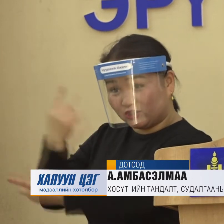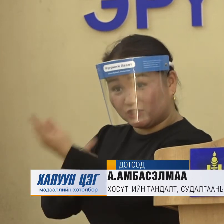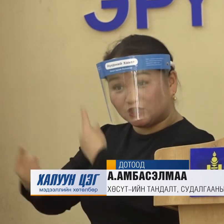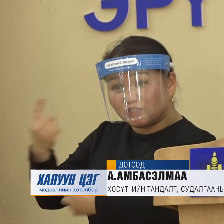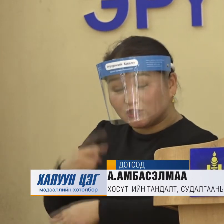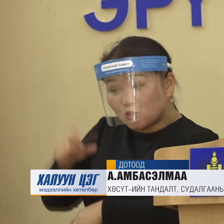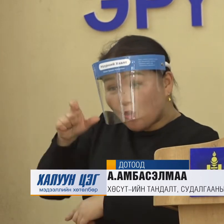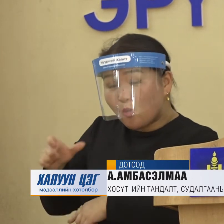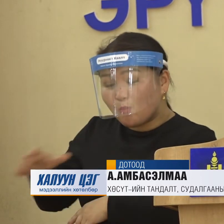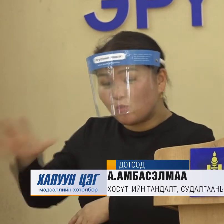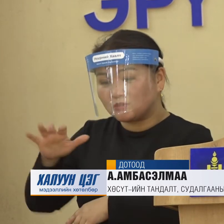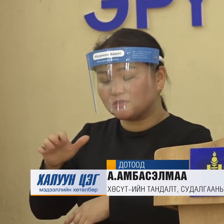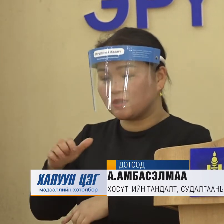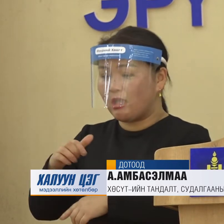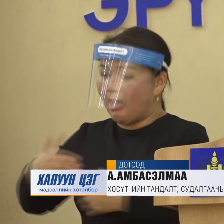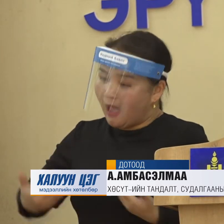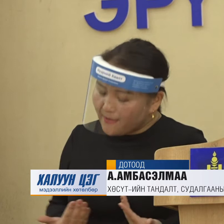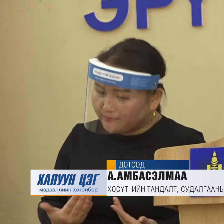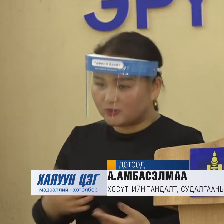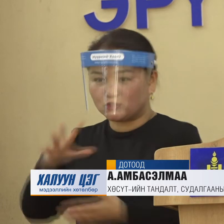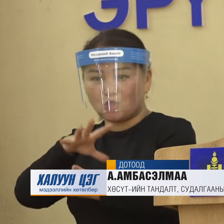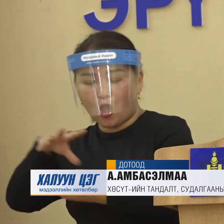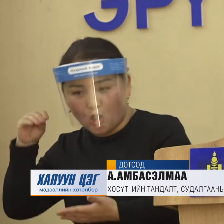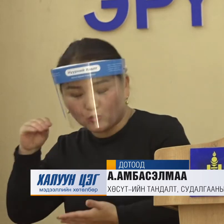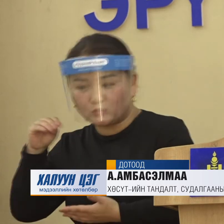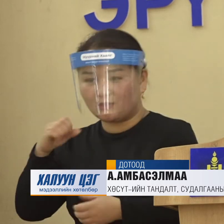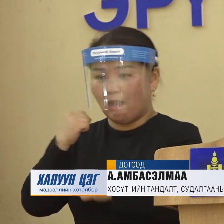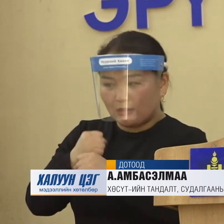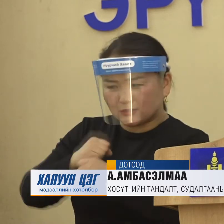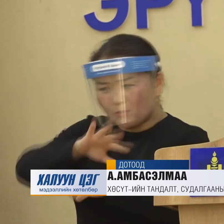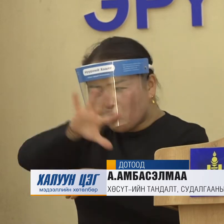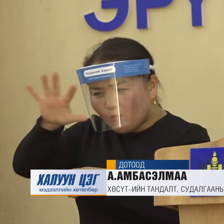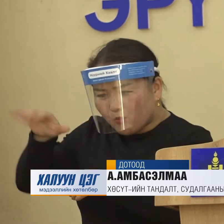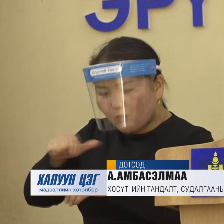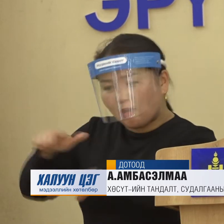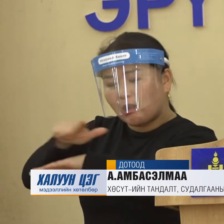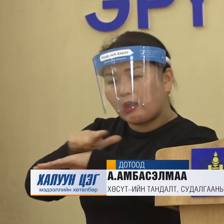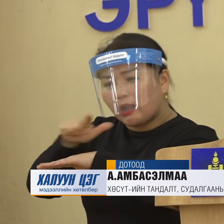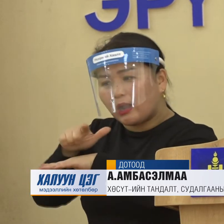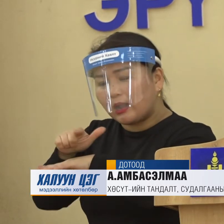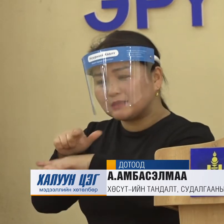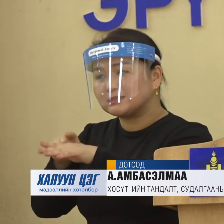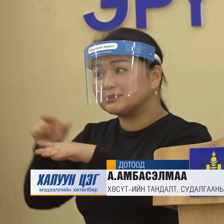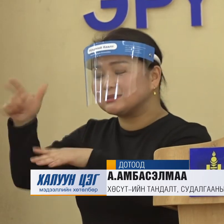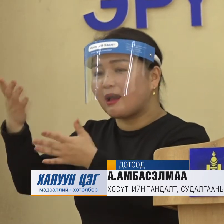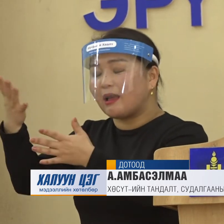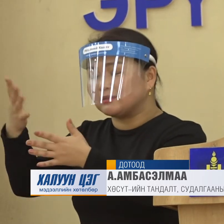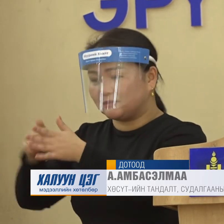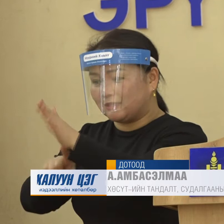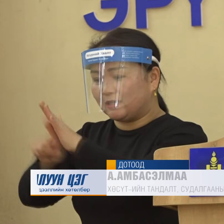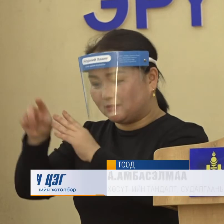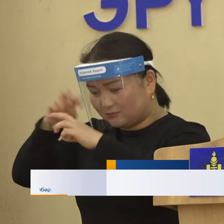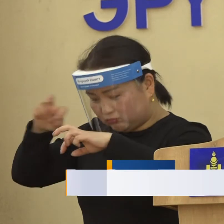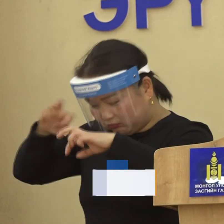сууж ирсэн, амьдарч ирсэн, сурч ирсэн нутаг орноос нь тэр очиж ирсэн газар нутгаас нь эхлээд одоо тандал судалгаа явуулдаг.